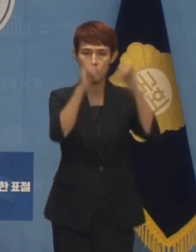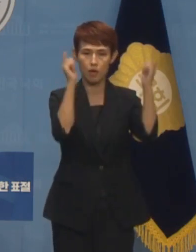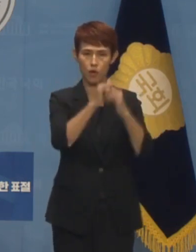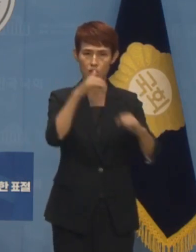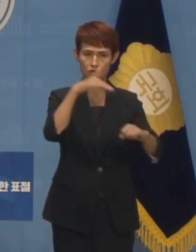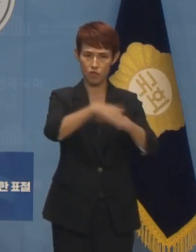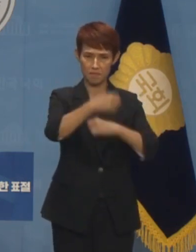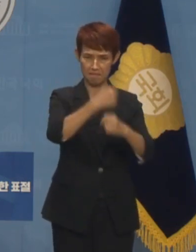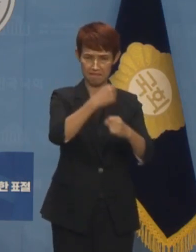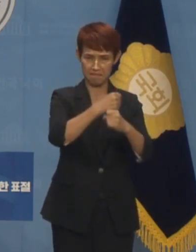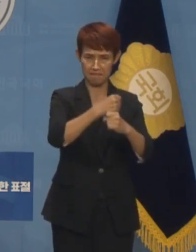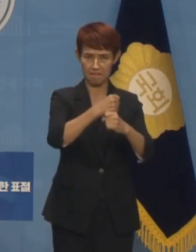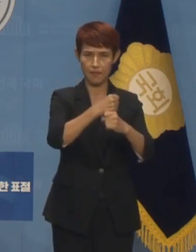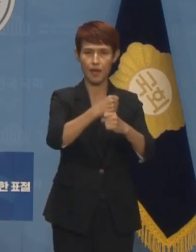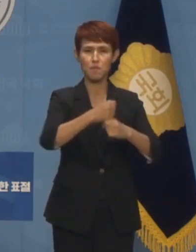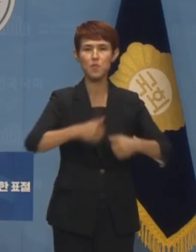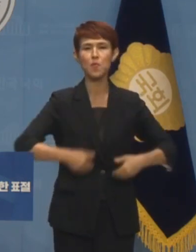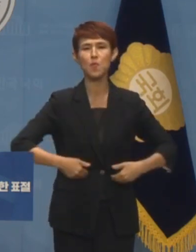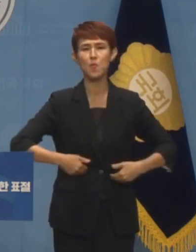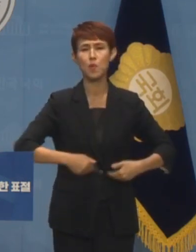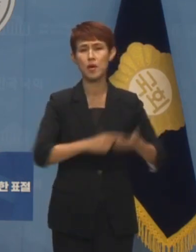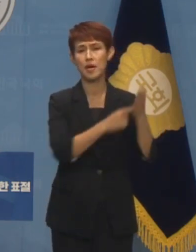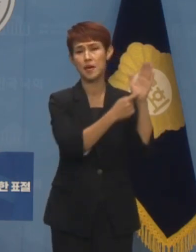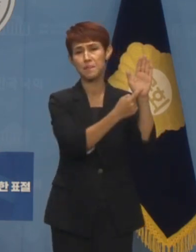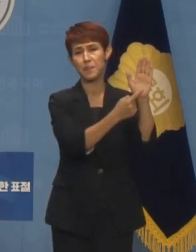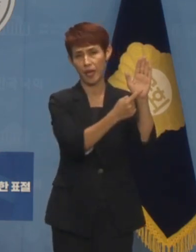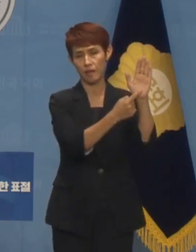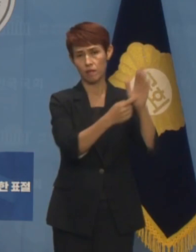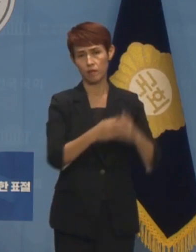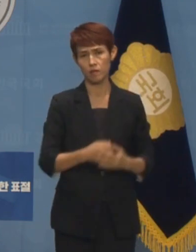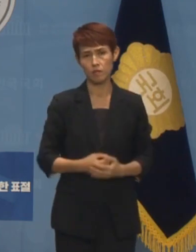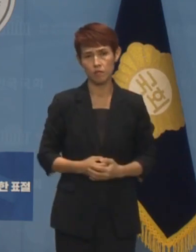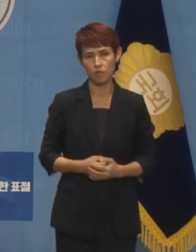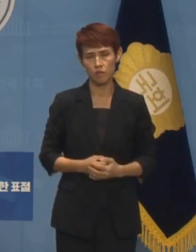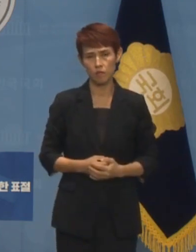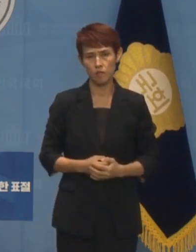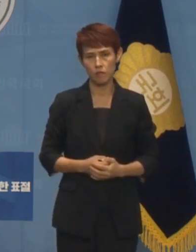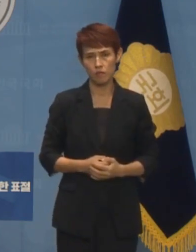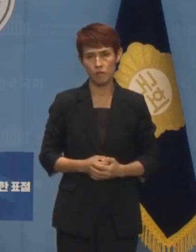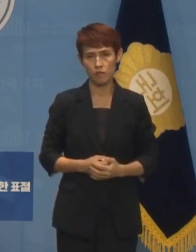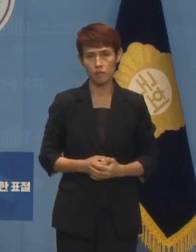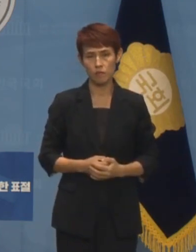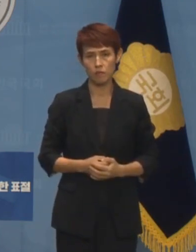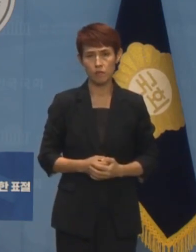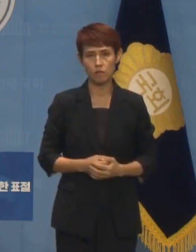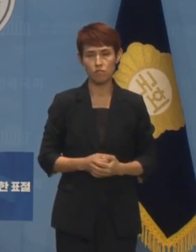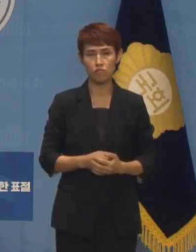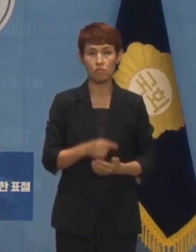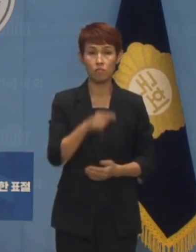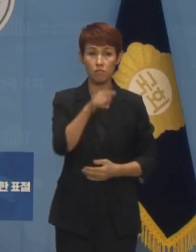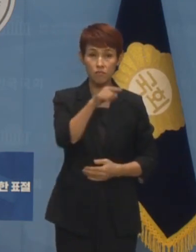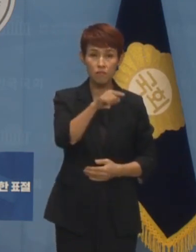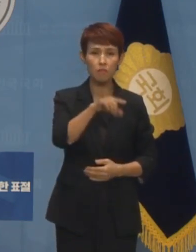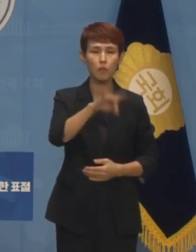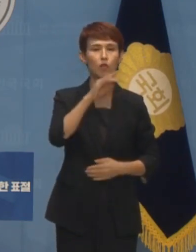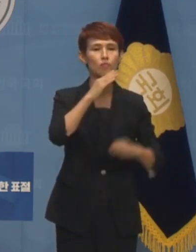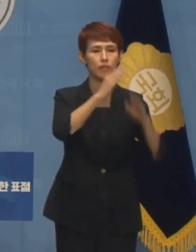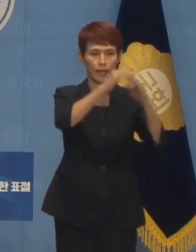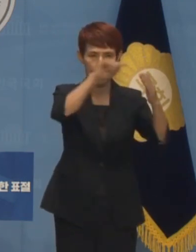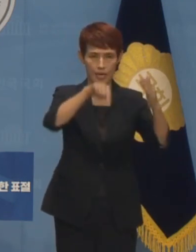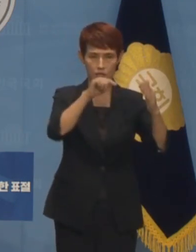더욱 성과 있게 진행해야 한다고 강조했습니다. 이는 국내에서 우선